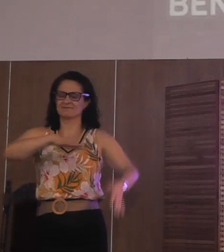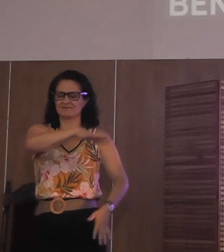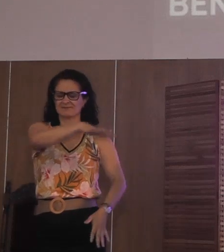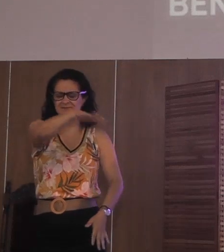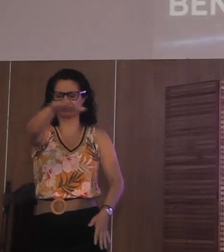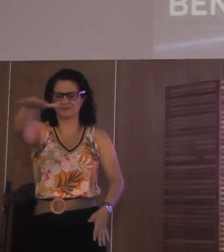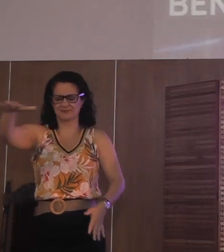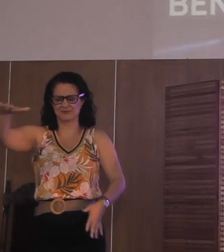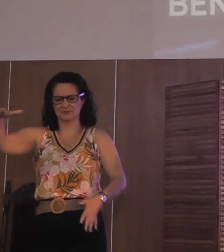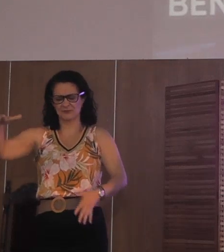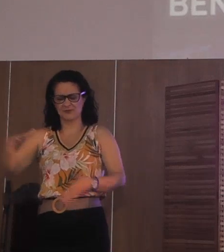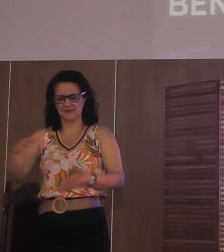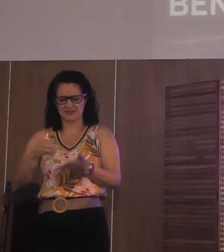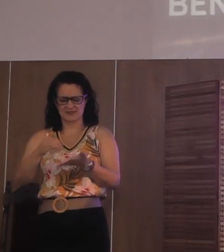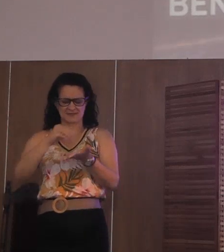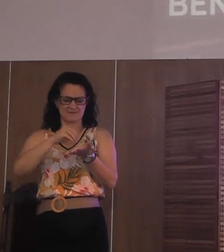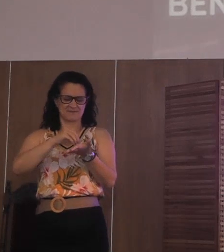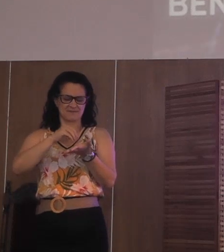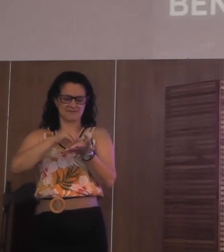entregarei.